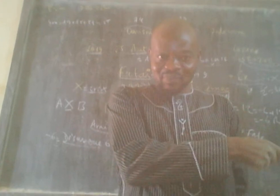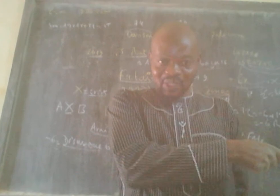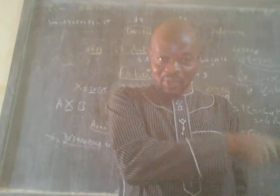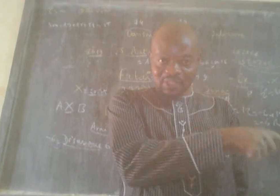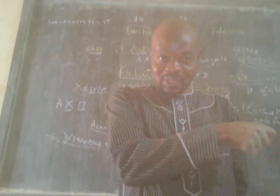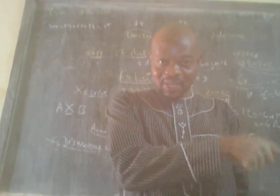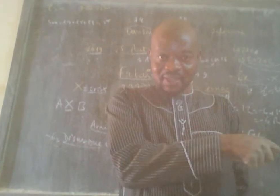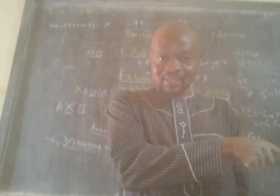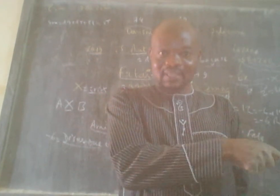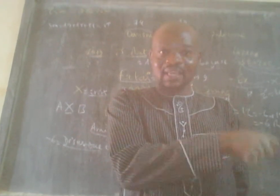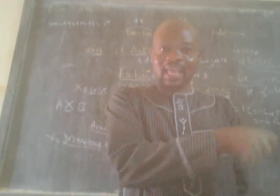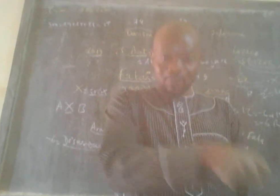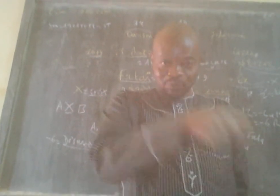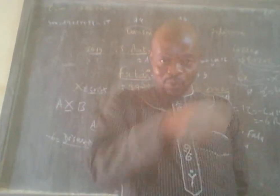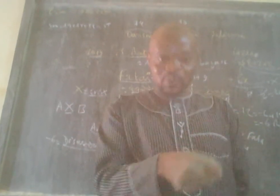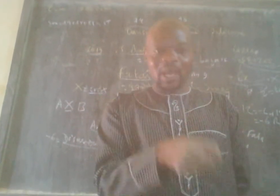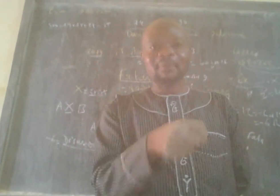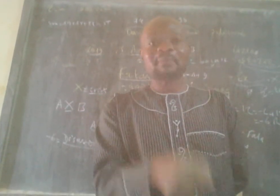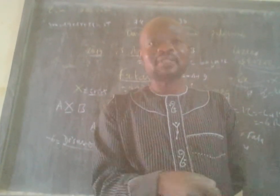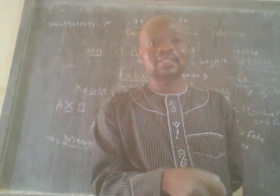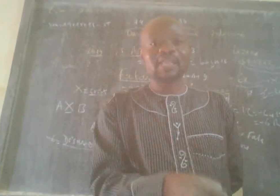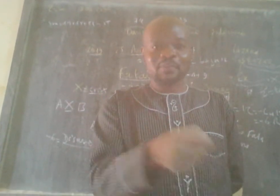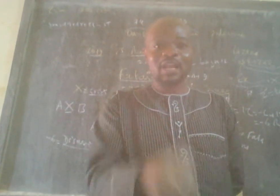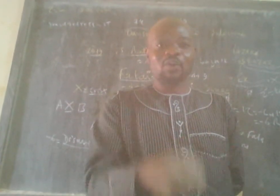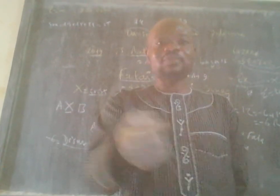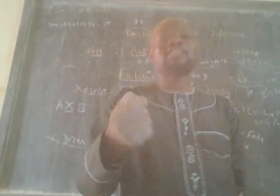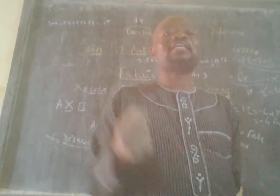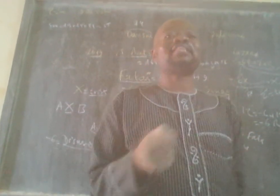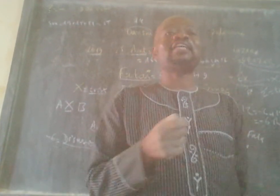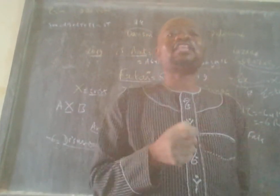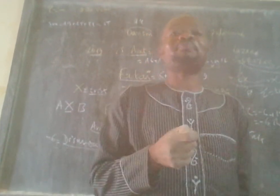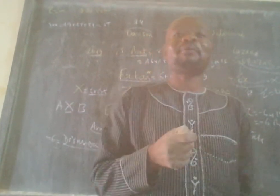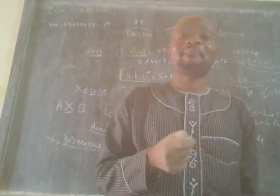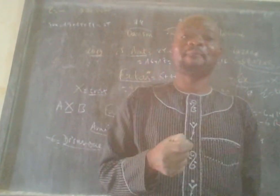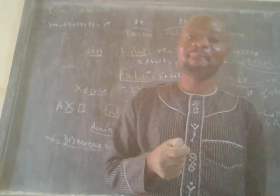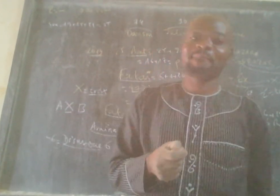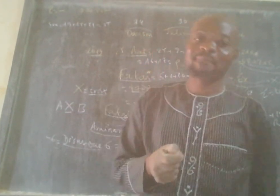le guérisseur de la veille est venu après-midi et puis il a commencé ses